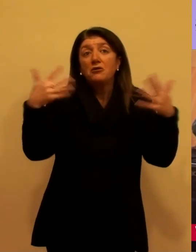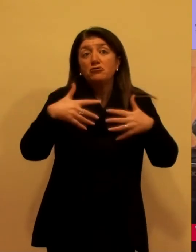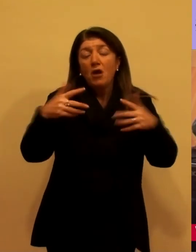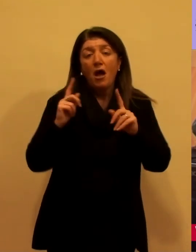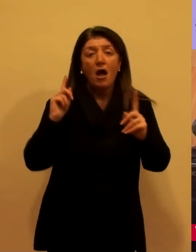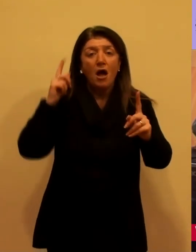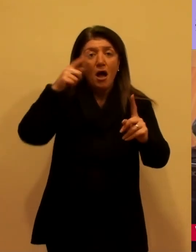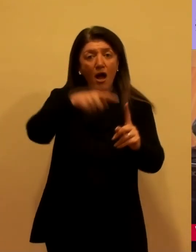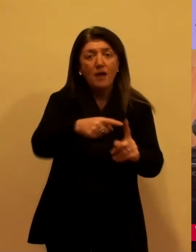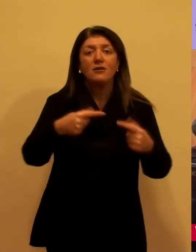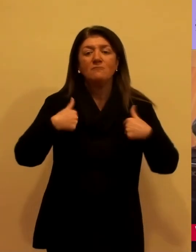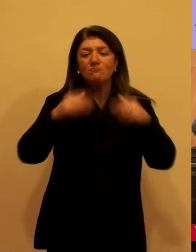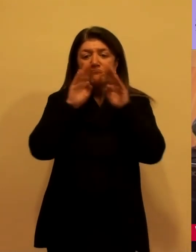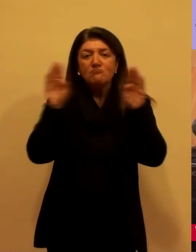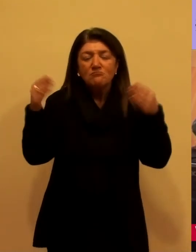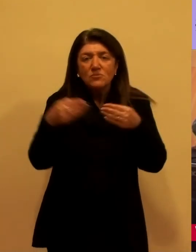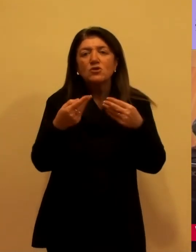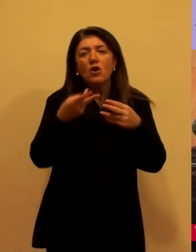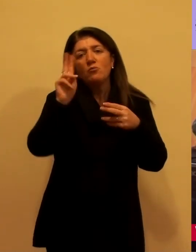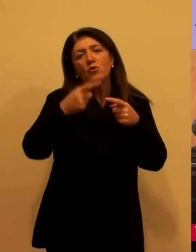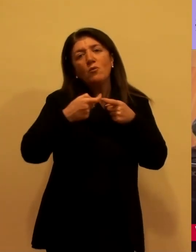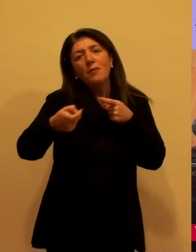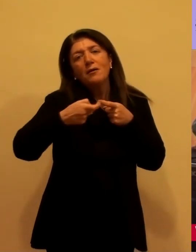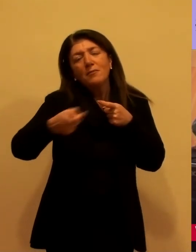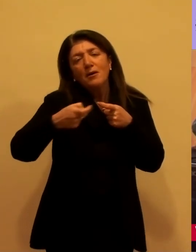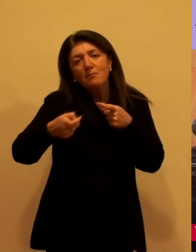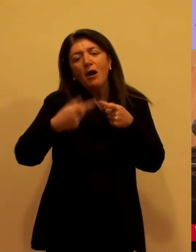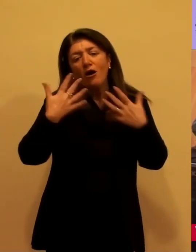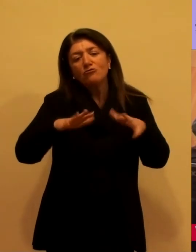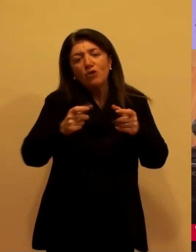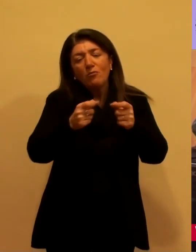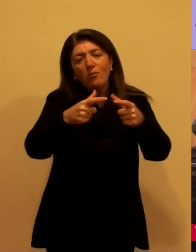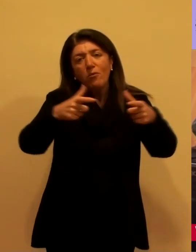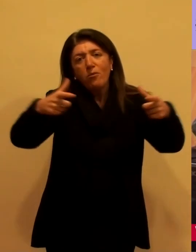ne occupo con un po' più di continuità e quindi si sono creati